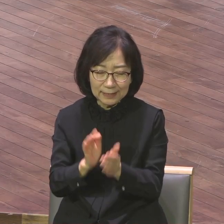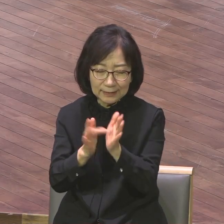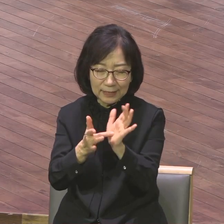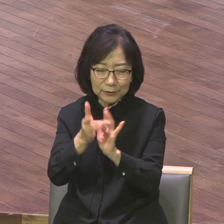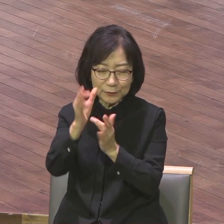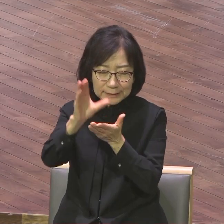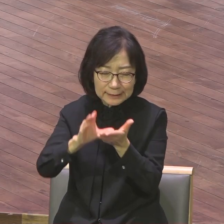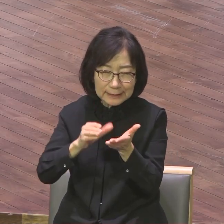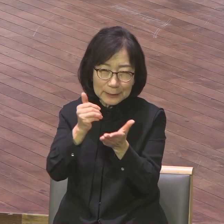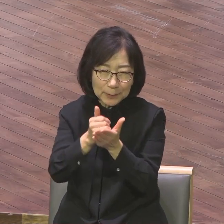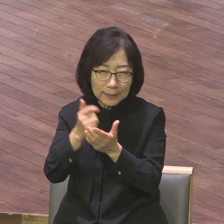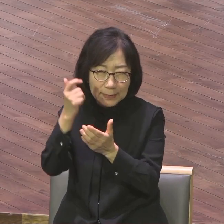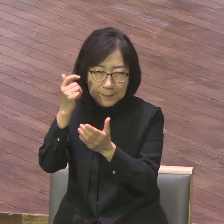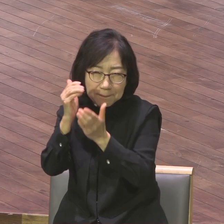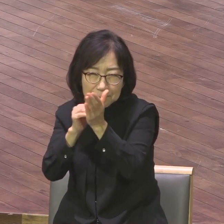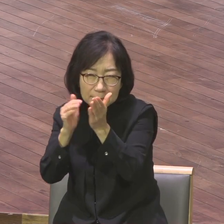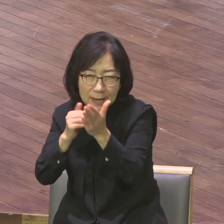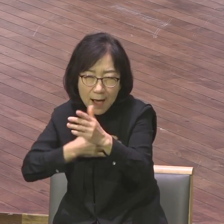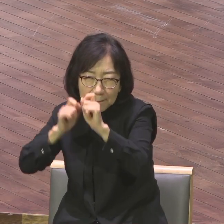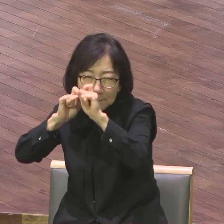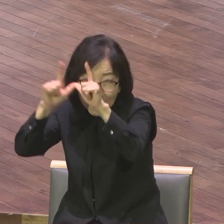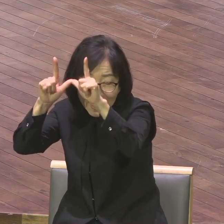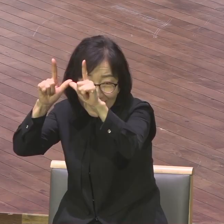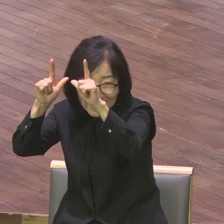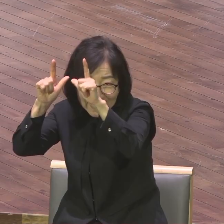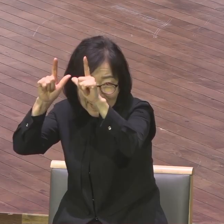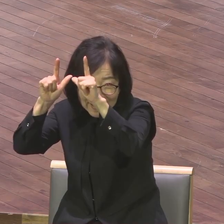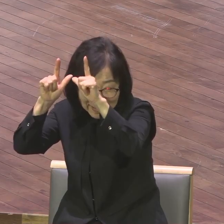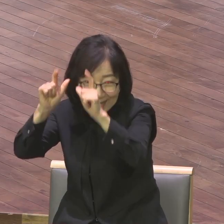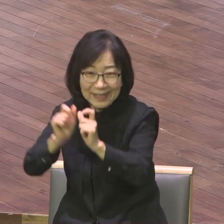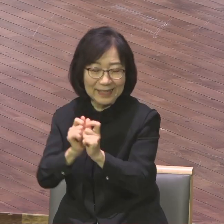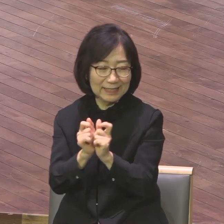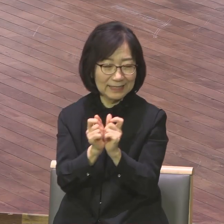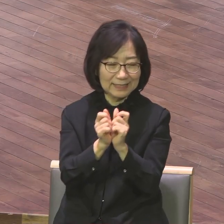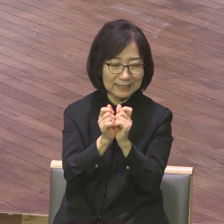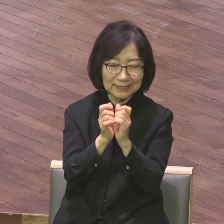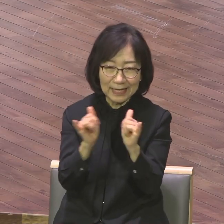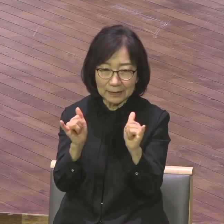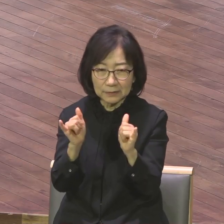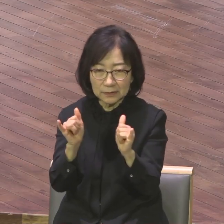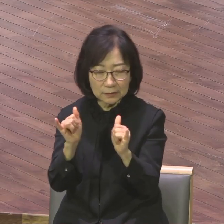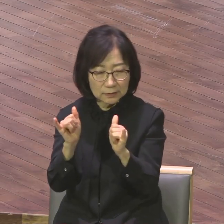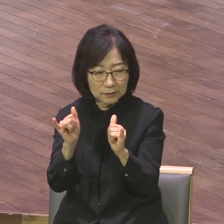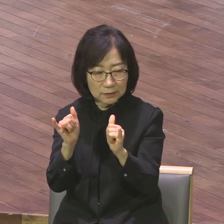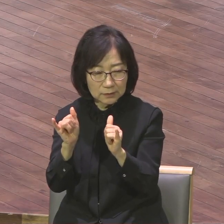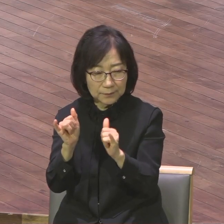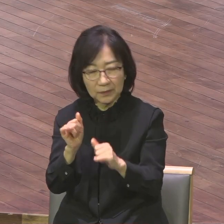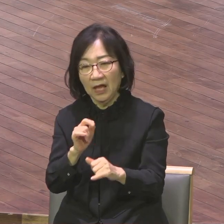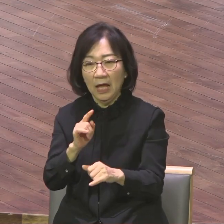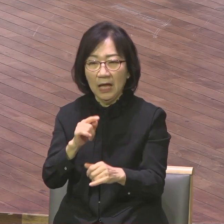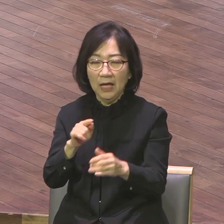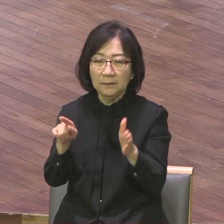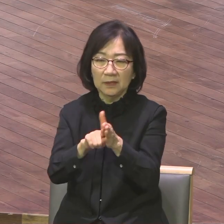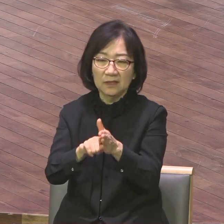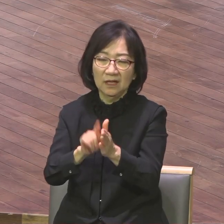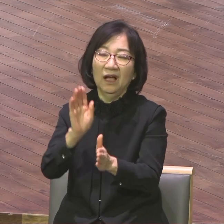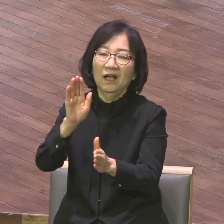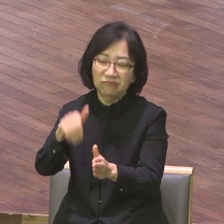비밀을 체험을 한 사람은 이렇게 어느 날 갑자기 넘어지고 쓰러지고 힘 빠지고 그러지